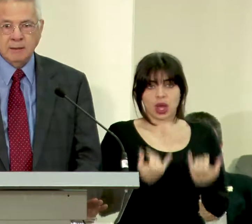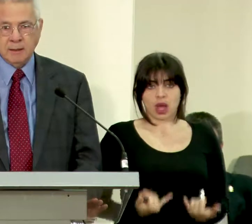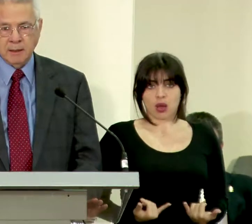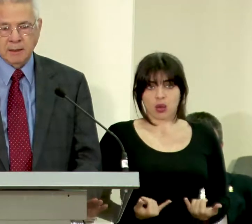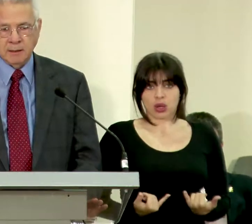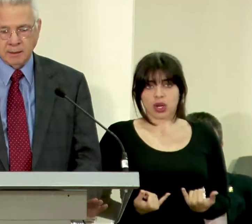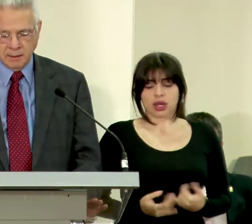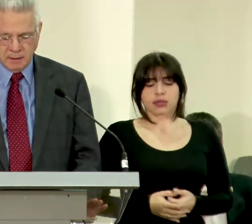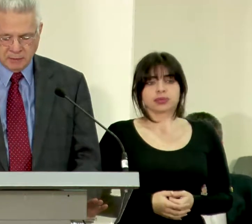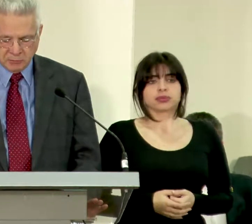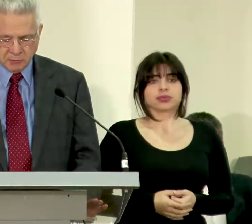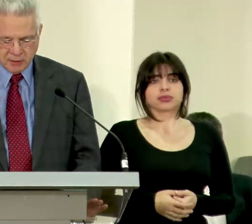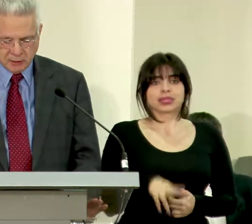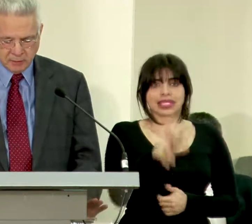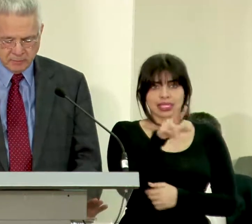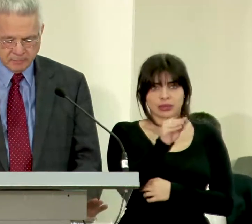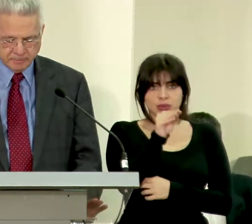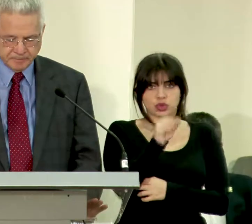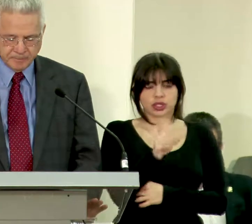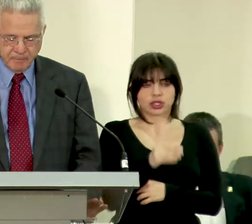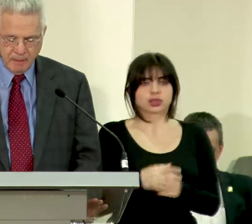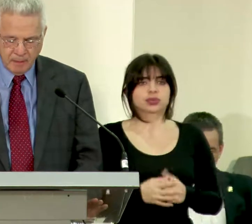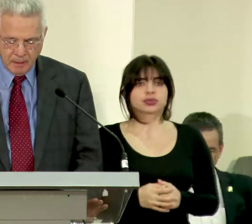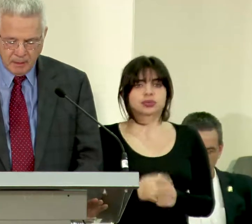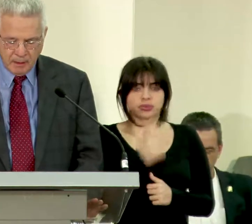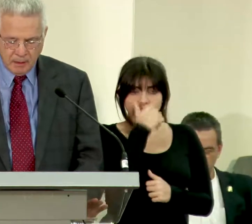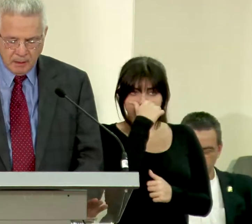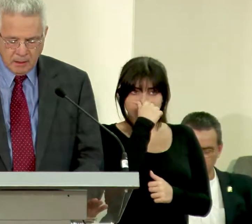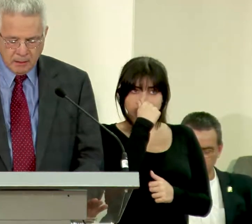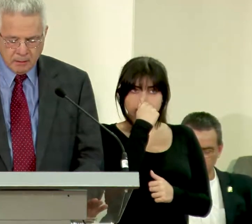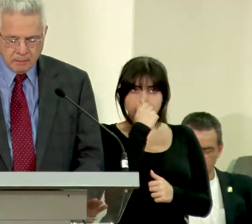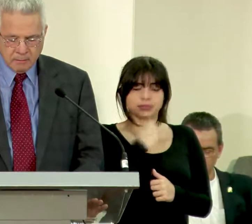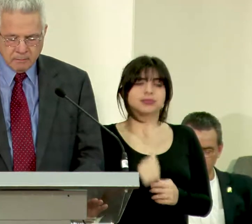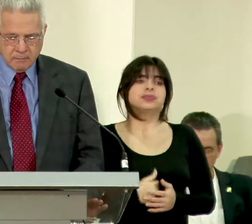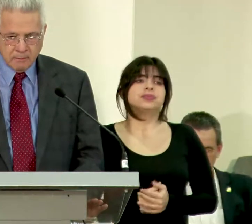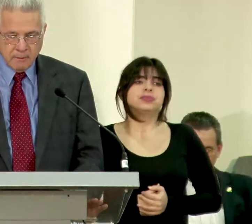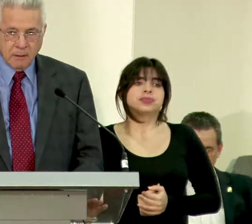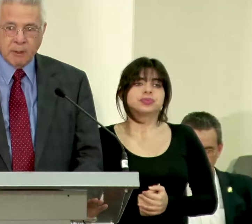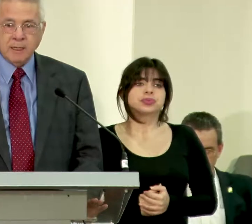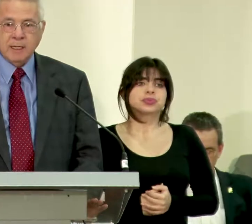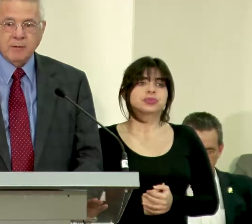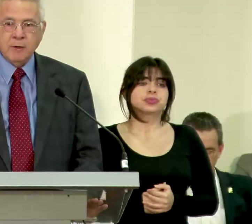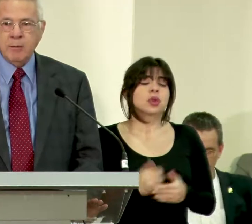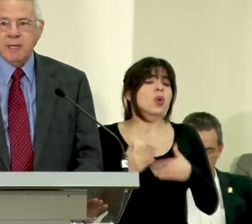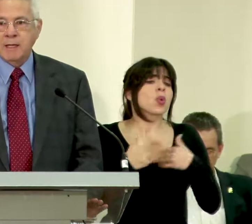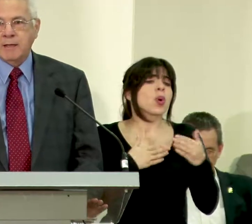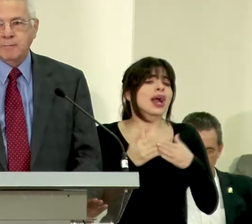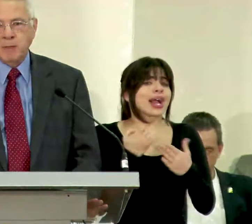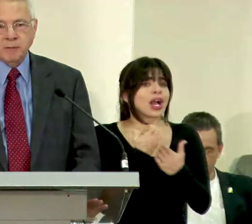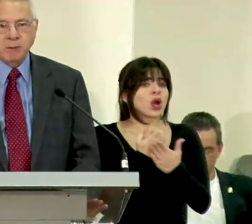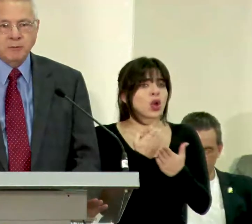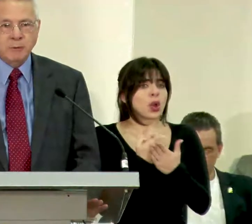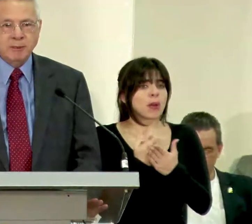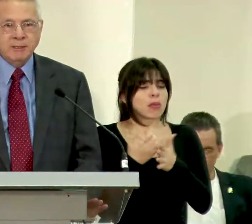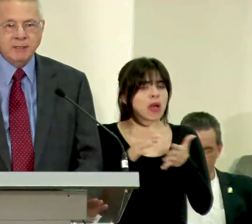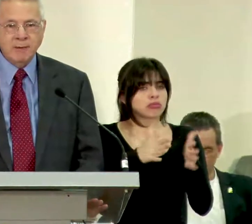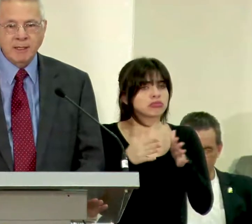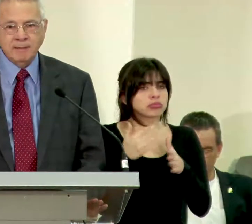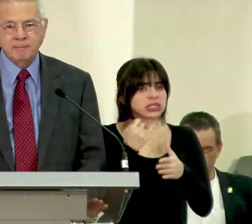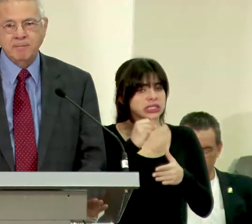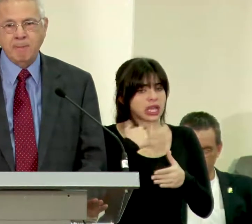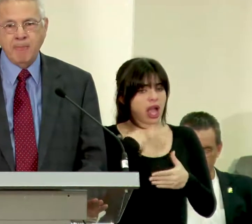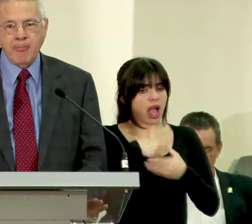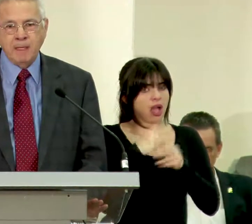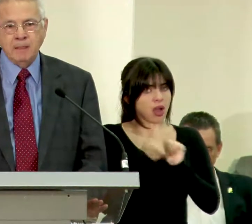Hoy se ubica en 3%. En cualquier economía más o menos